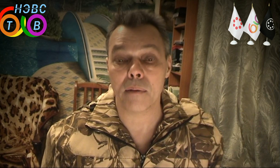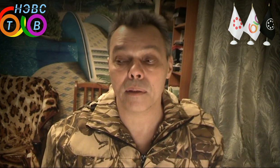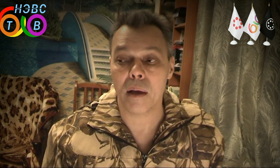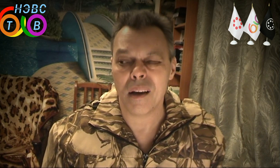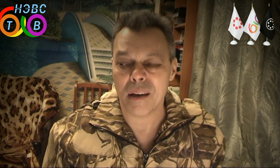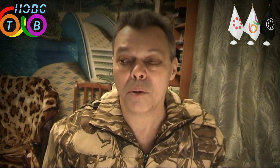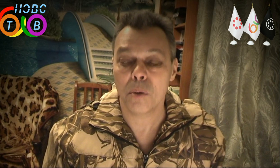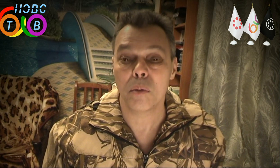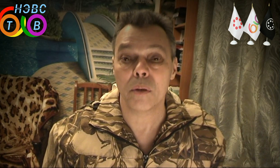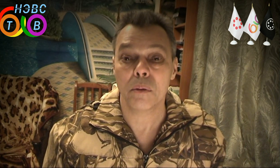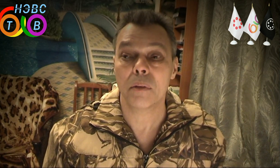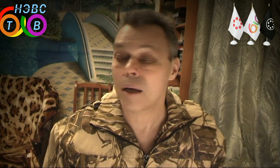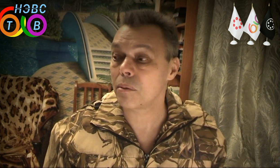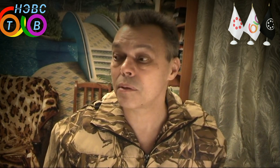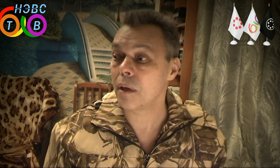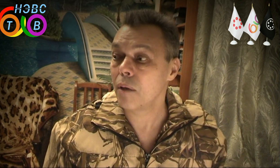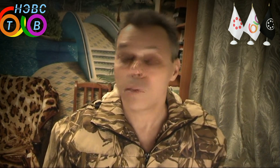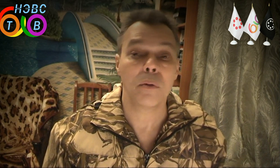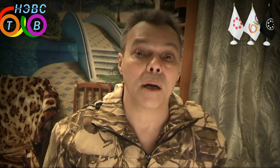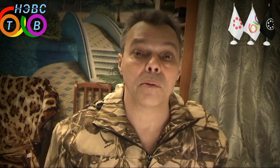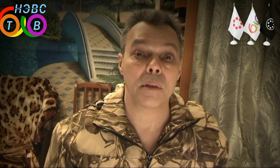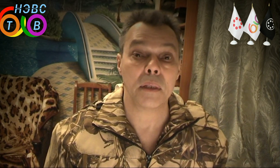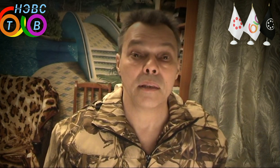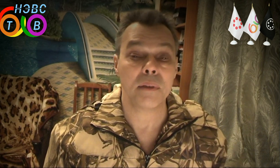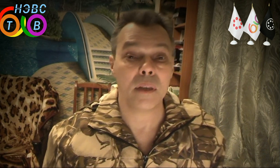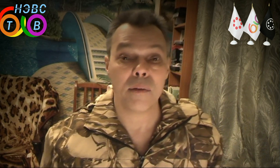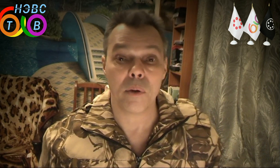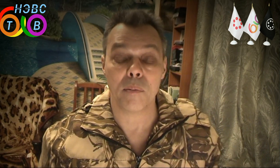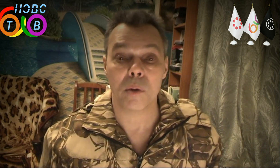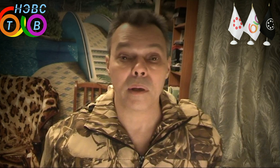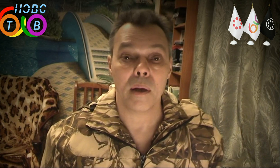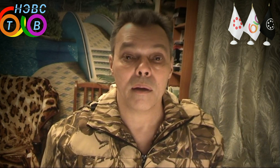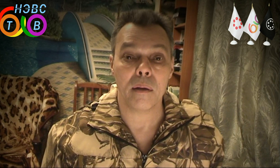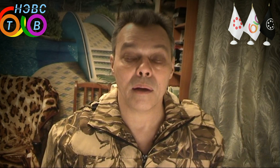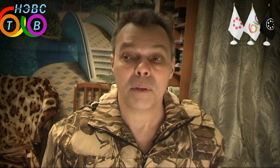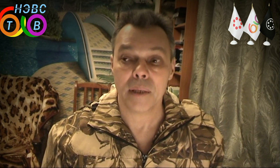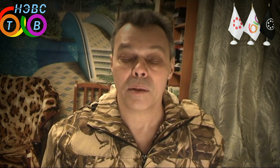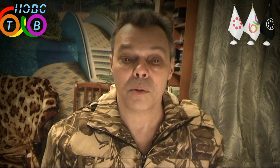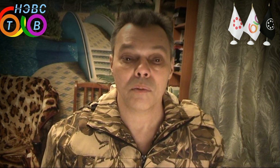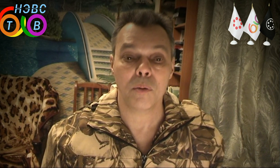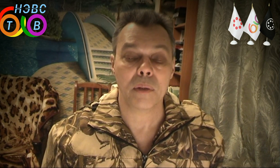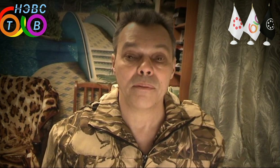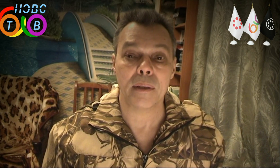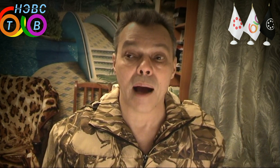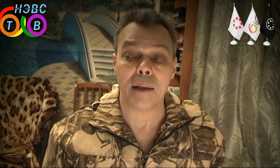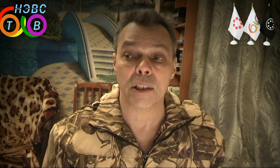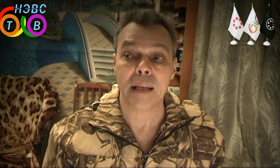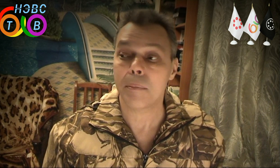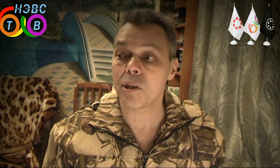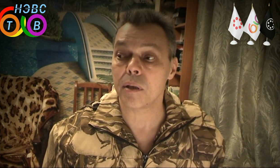мгновенно. Я иду и думаю, ну вот он радуется. Чему он радуется? Это ведь не его ребенок. И обязательно у него будут конфликты. А жена обычно